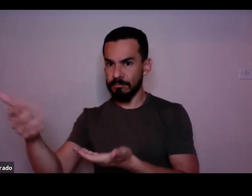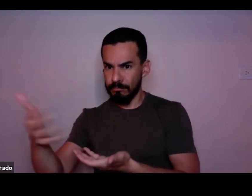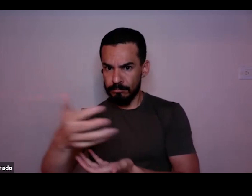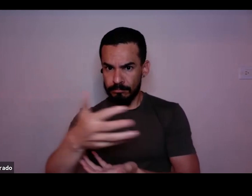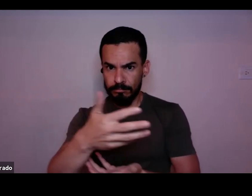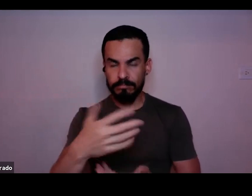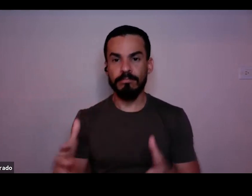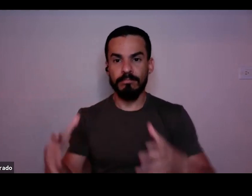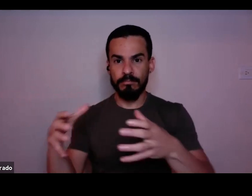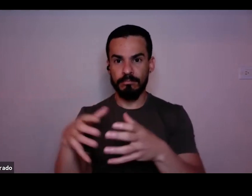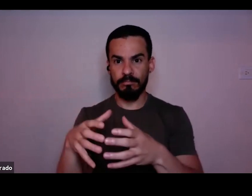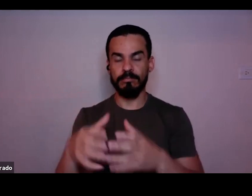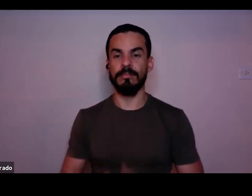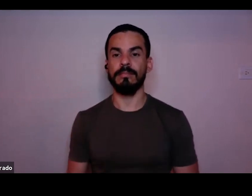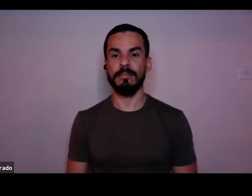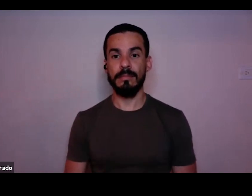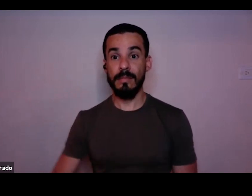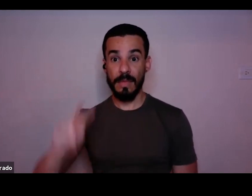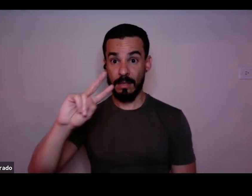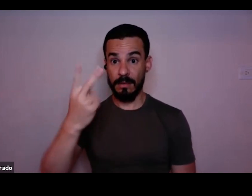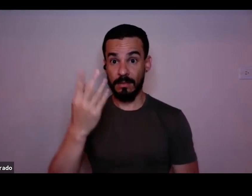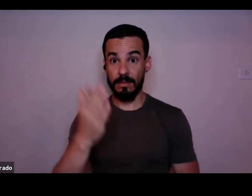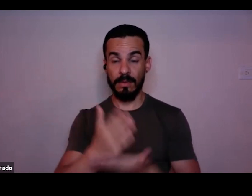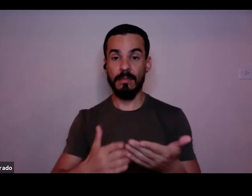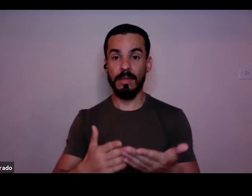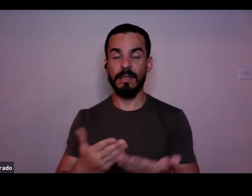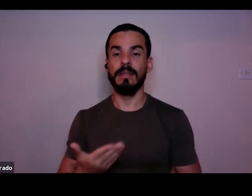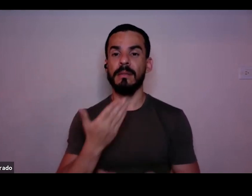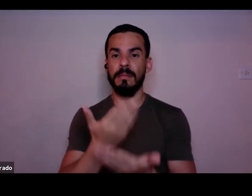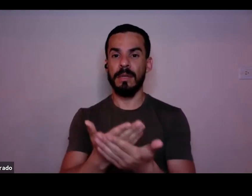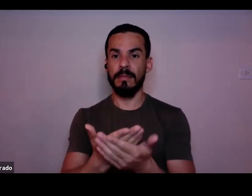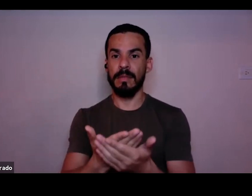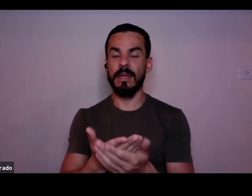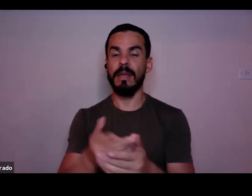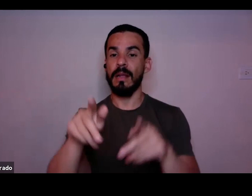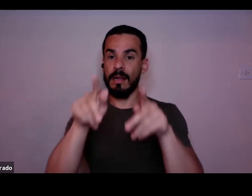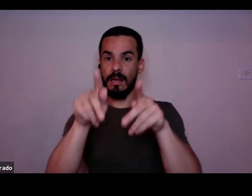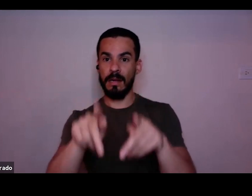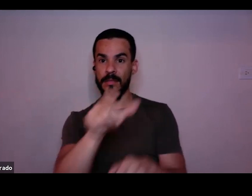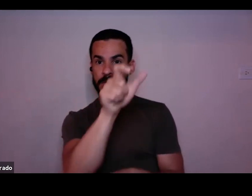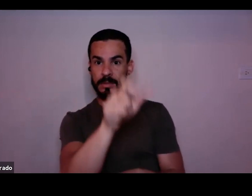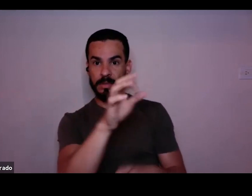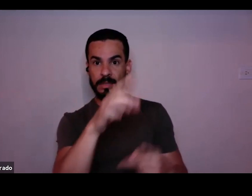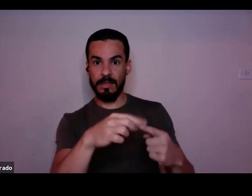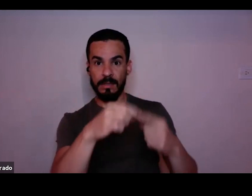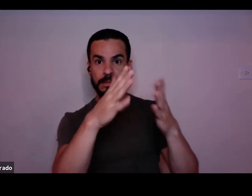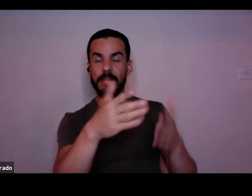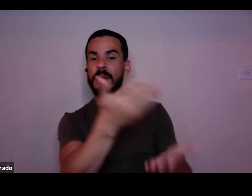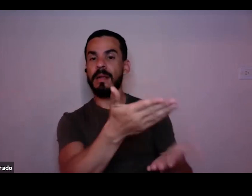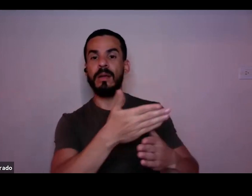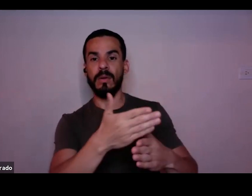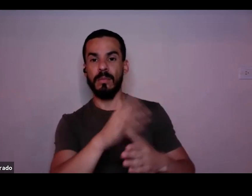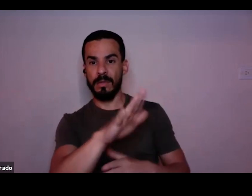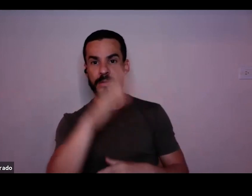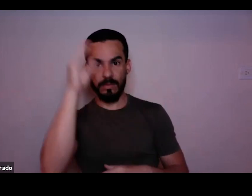las agrupará en la segunda parte se las plantearemos a la a la persona Especialista para que nos comparta su